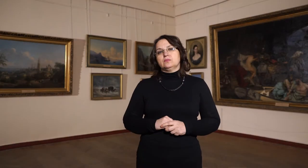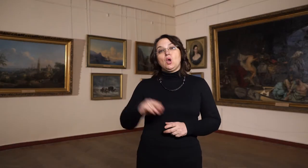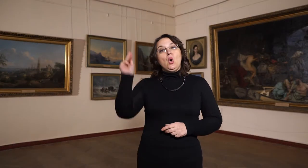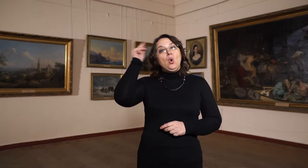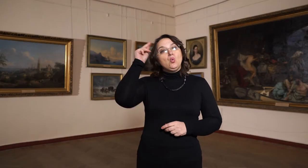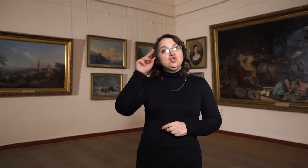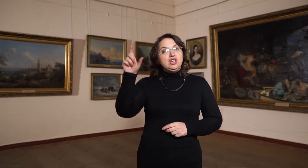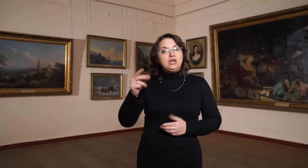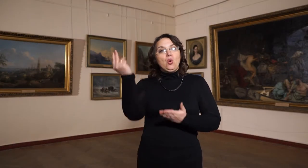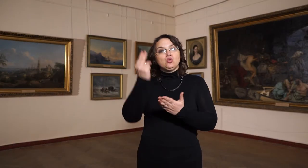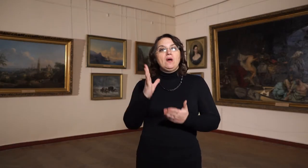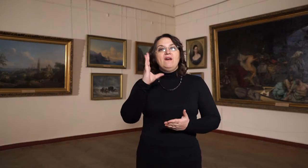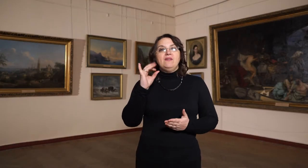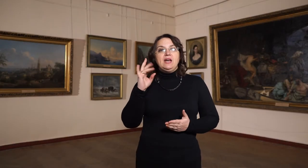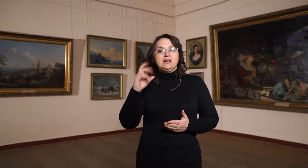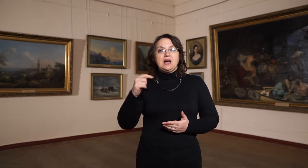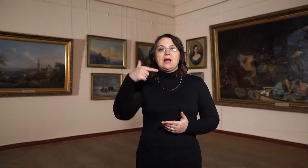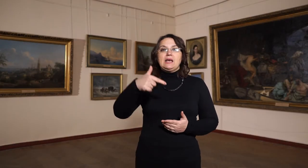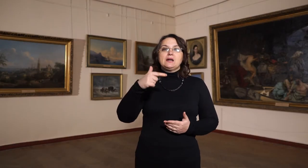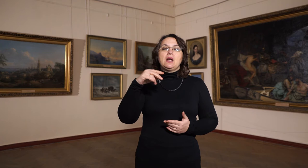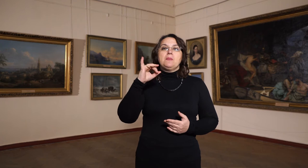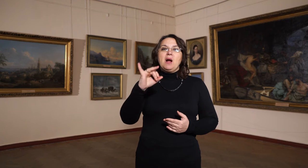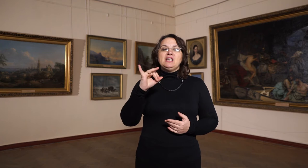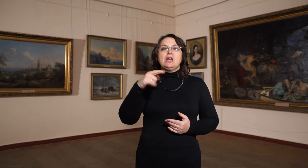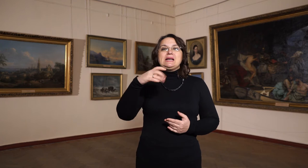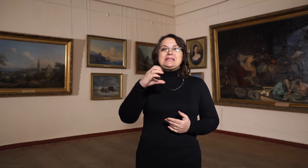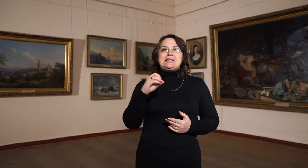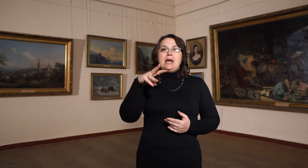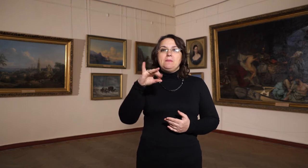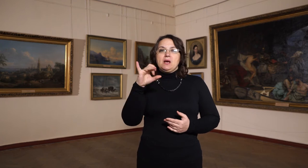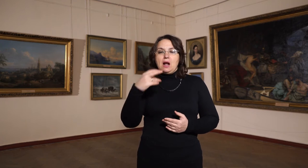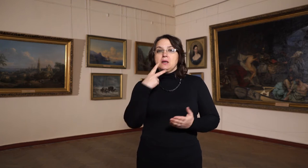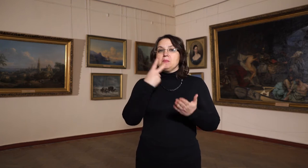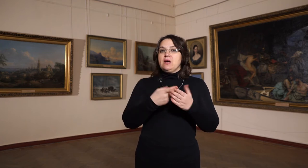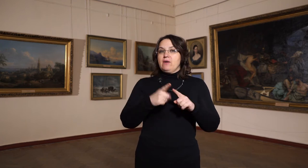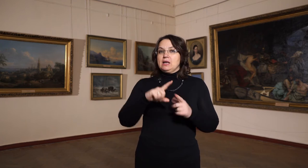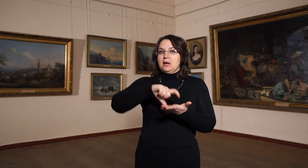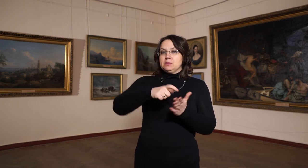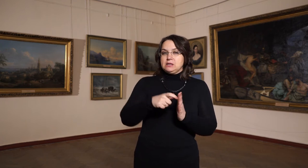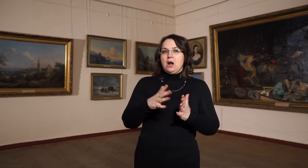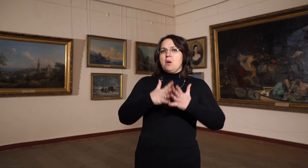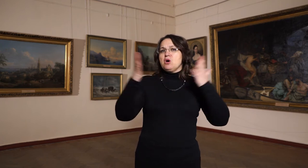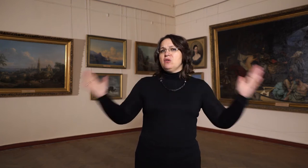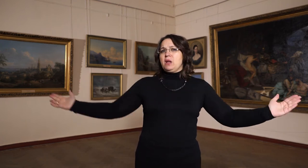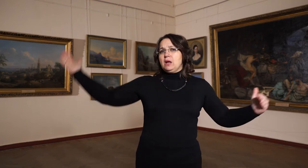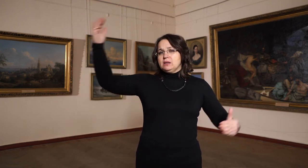Ученик художника Венига Генрих Ипполитович Семирадский представлен в этом зале большеформатным полотном с очень